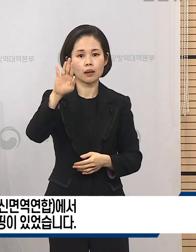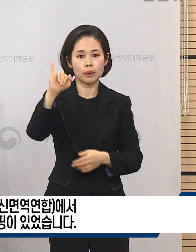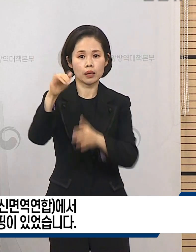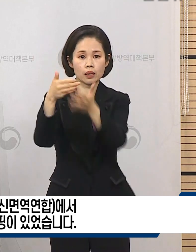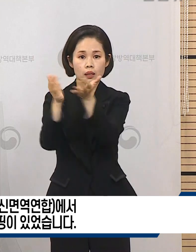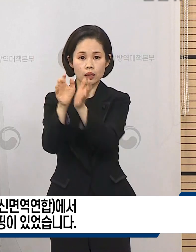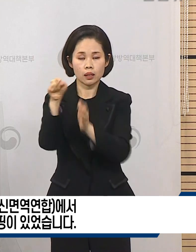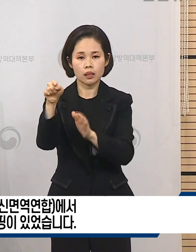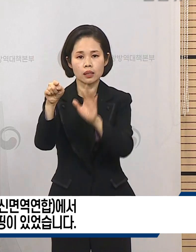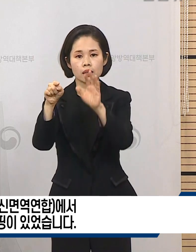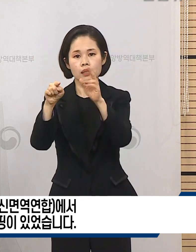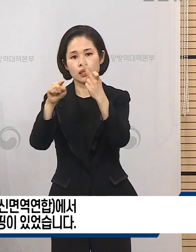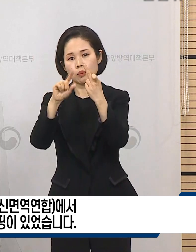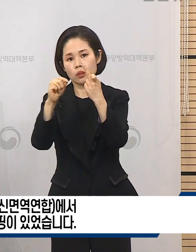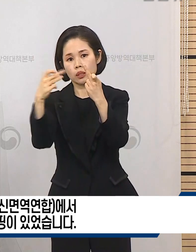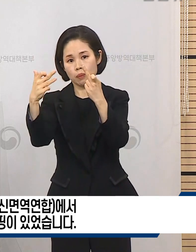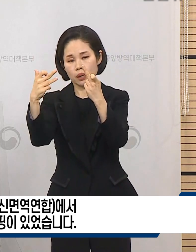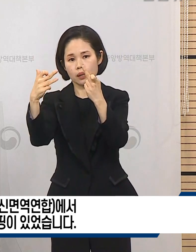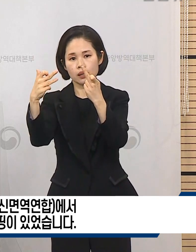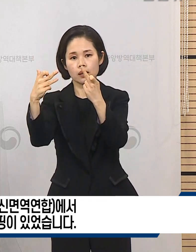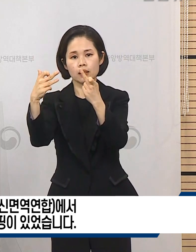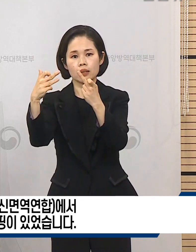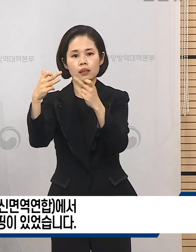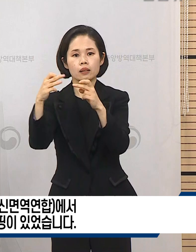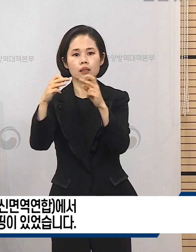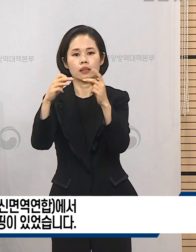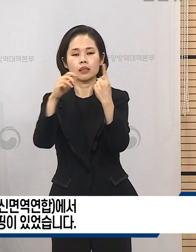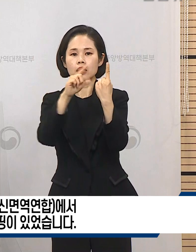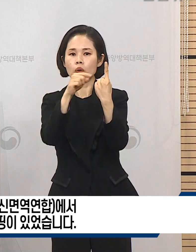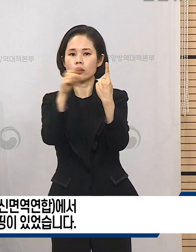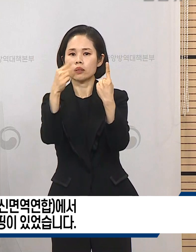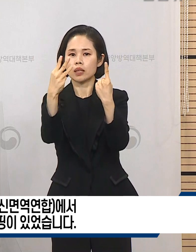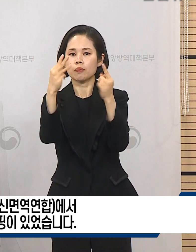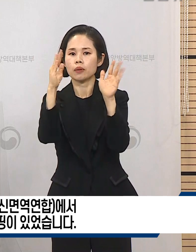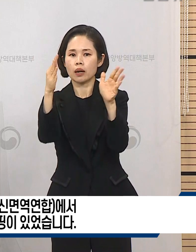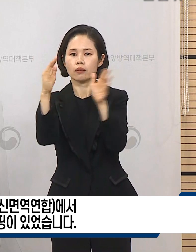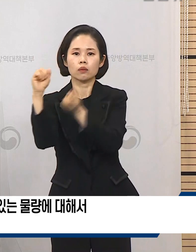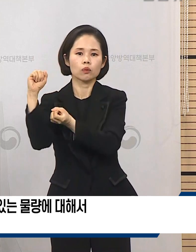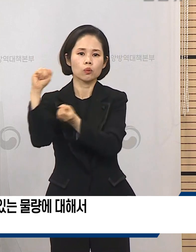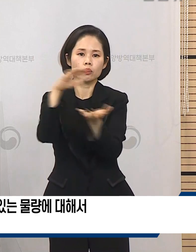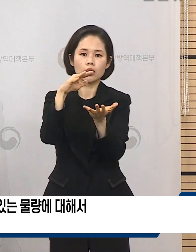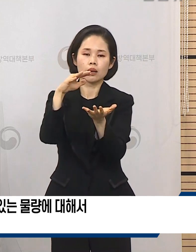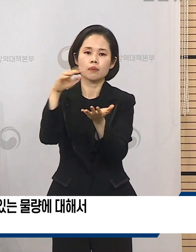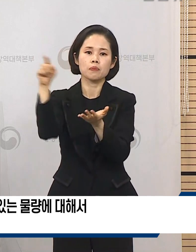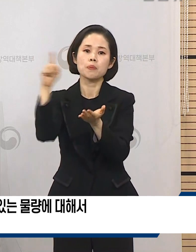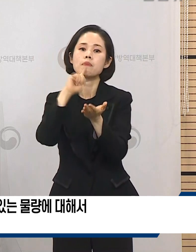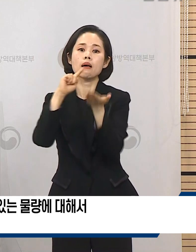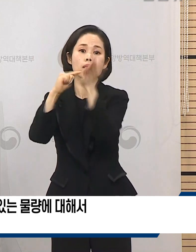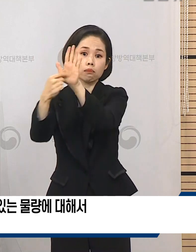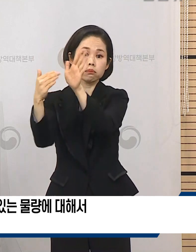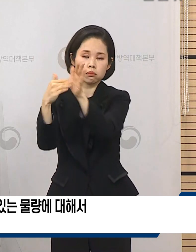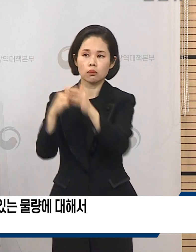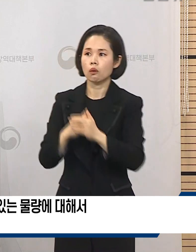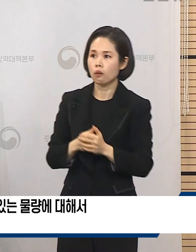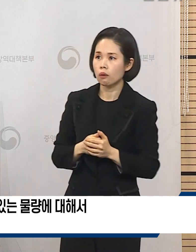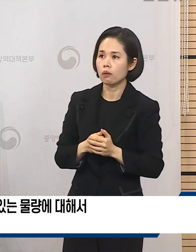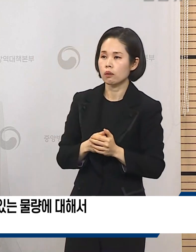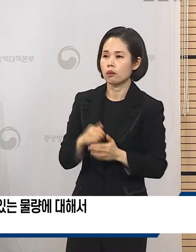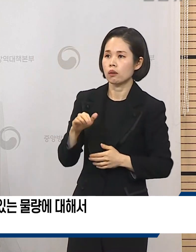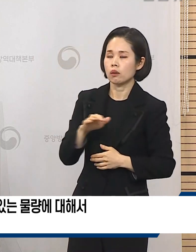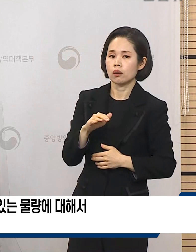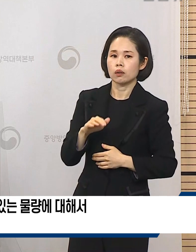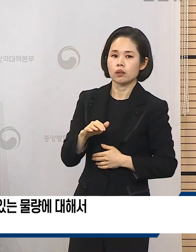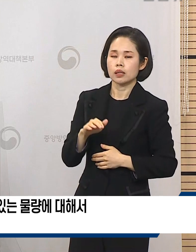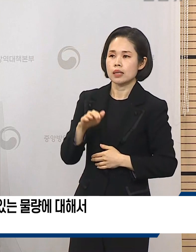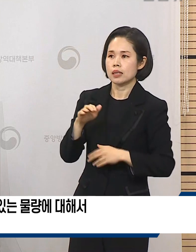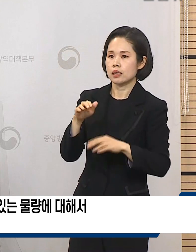18일날 1분기에 공급을 시작하겠다는 그런 브리핑이 있었습니다 현재 저희도 가 b 를 통해서